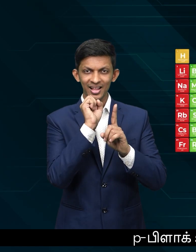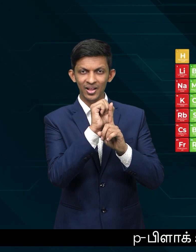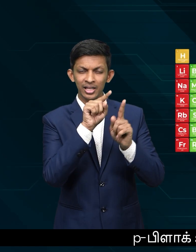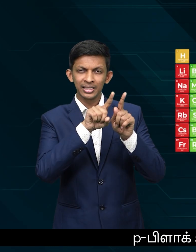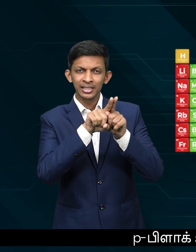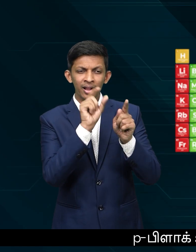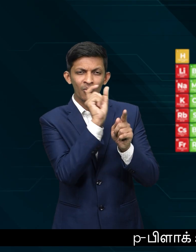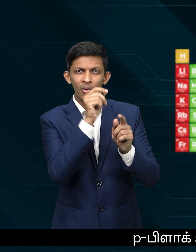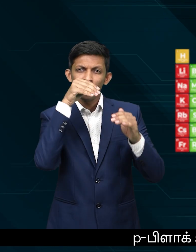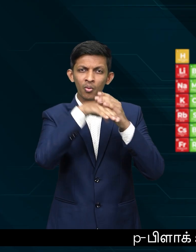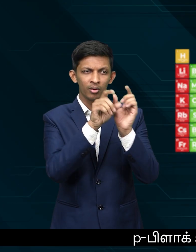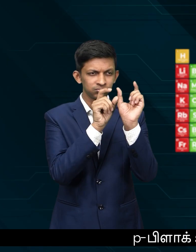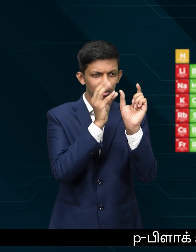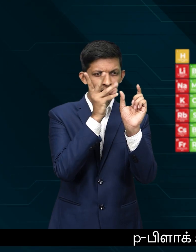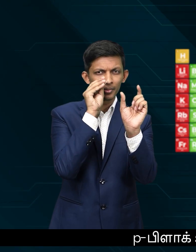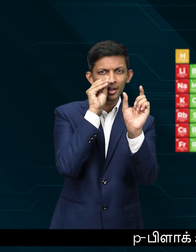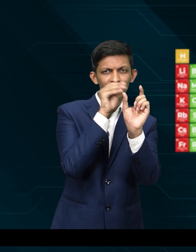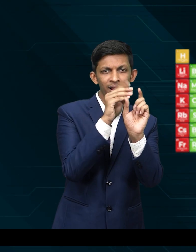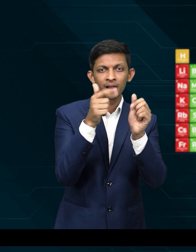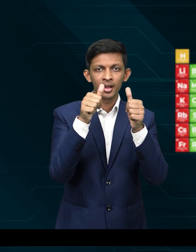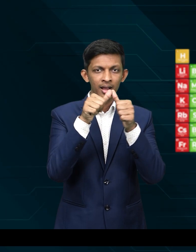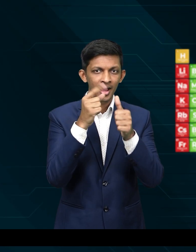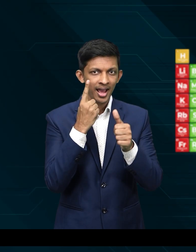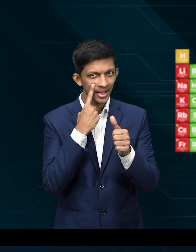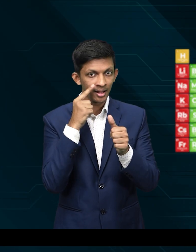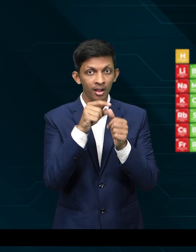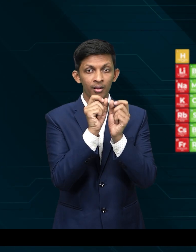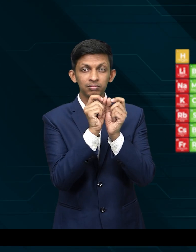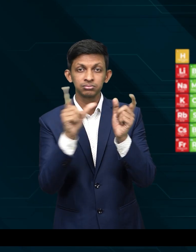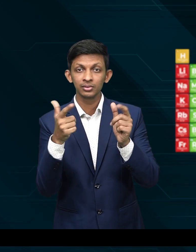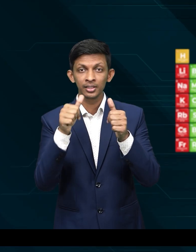உலோகங்கள் எடுத்துக்காட்டாக அலுமினியம்,